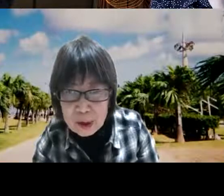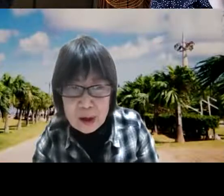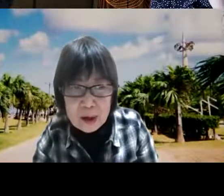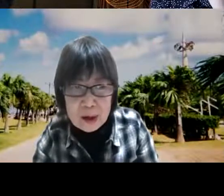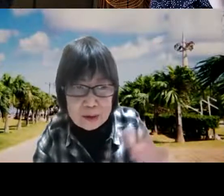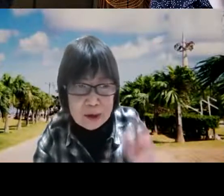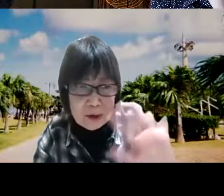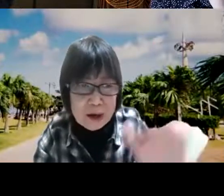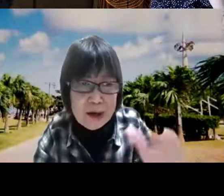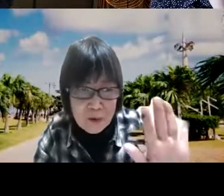立たなくていいの？